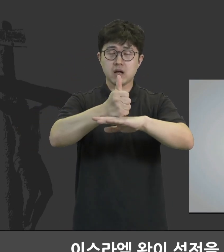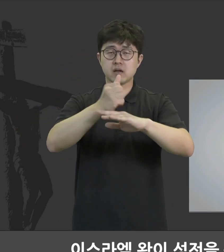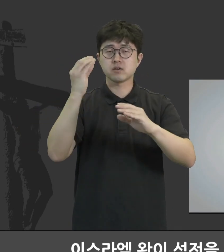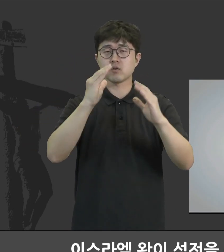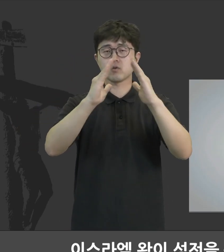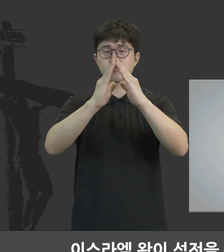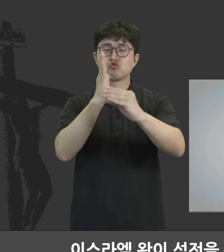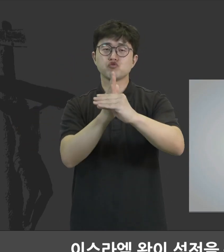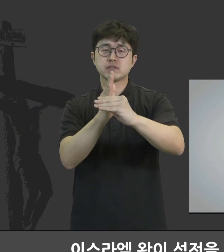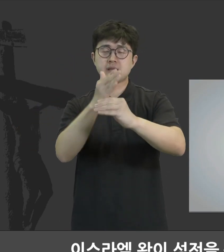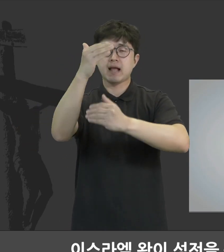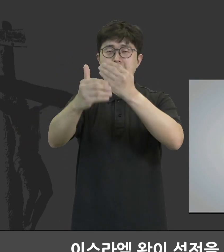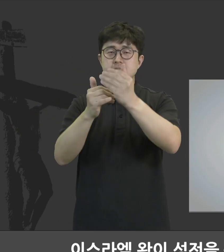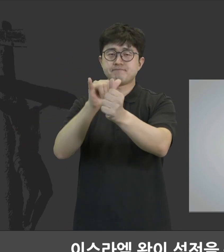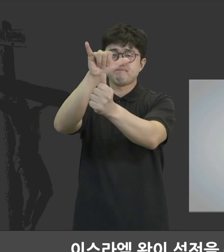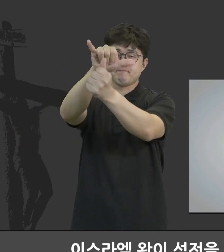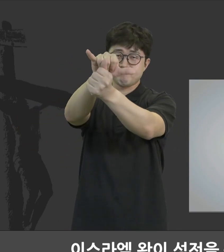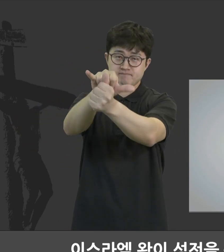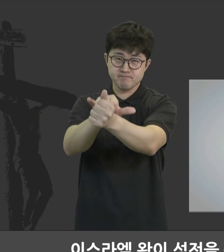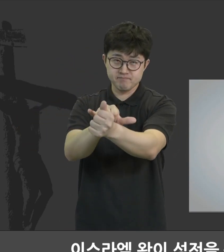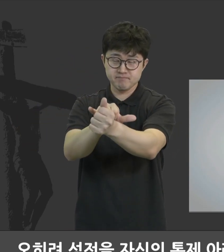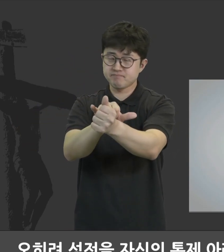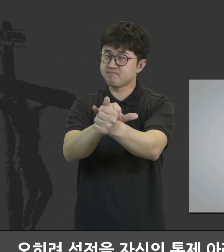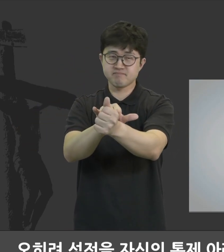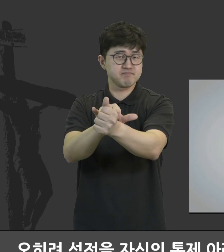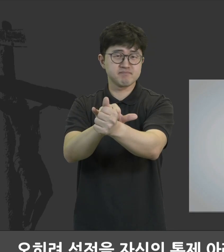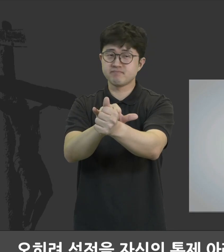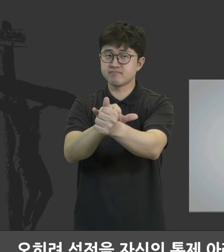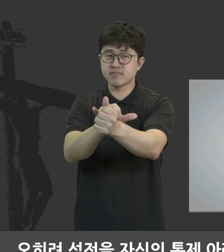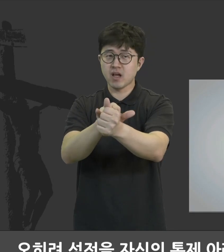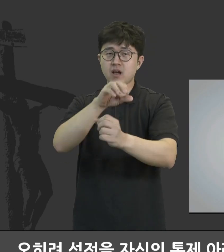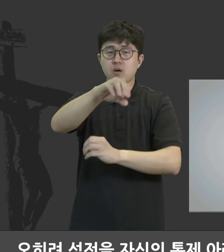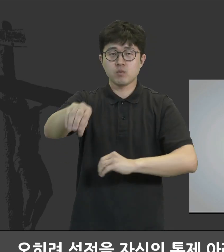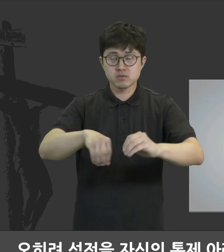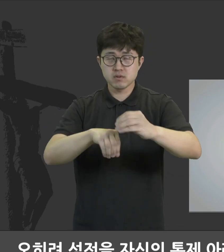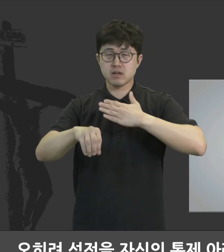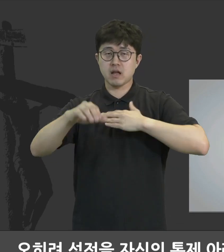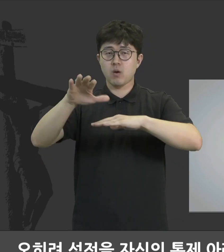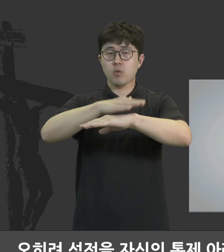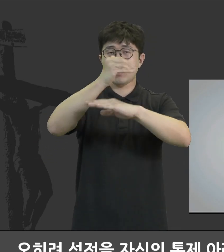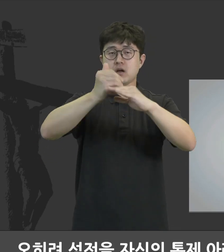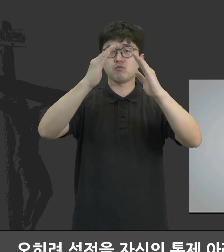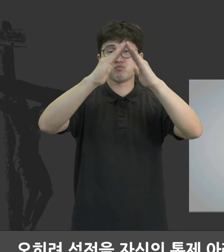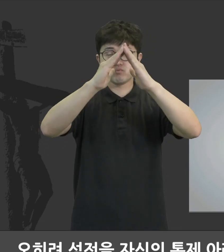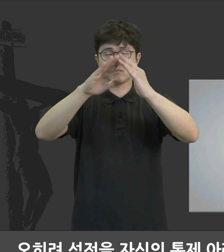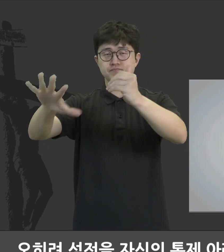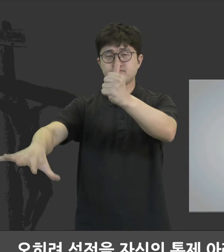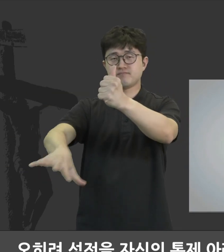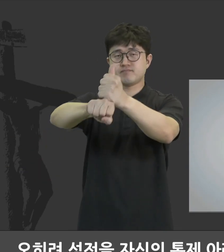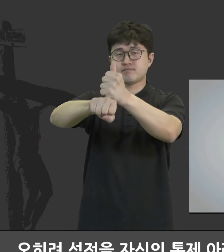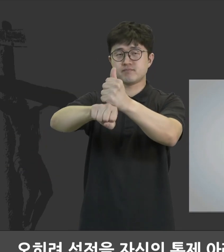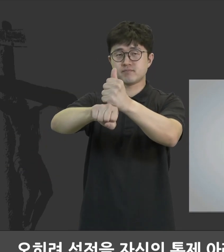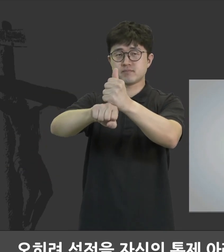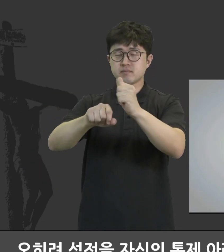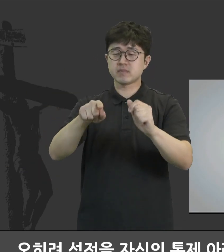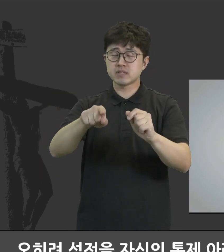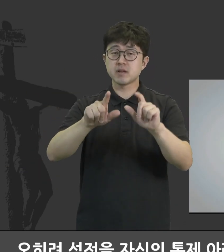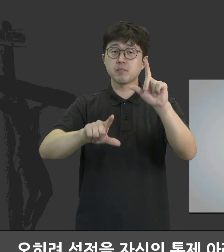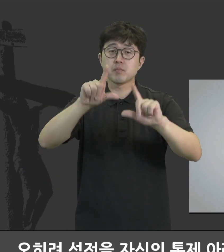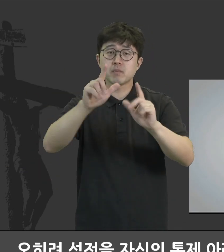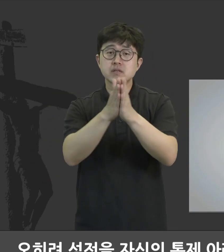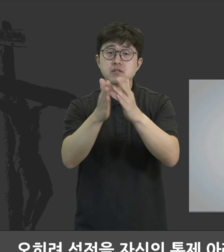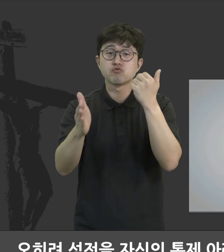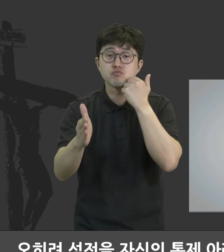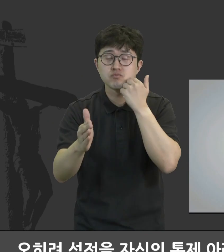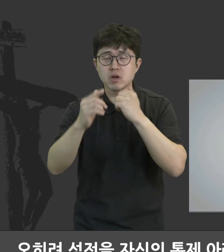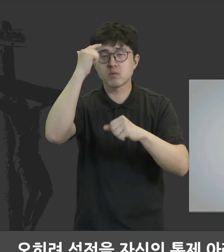진정한 왕이신 하나님께 종속되지 않고 오히려 성전을 자신의 통제 아래 두려는 모습이 솔로몬 시대부터